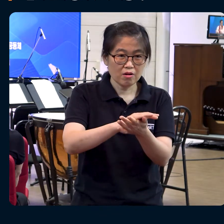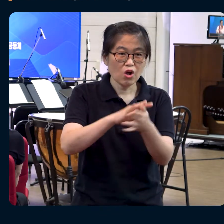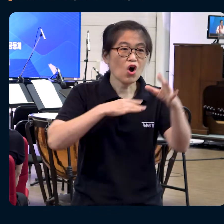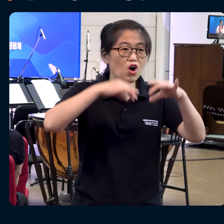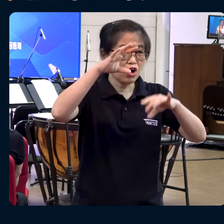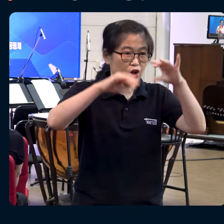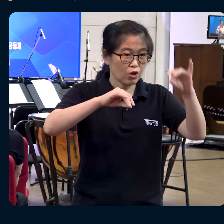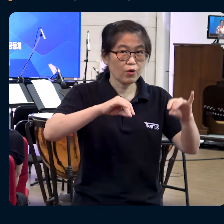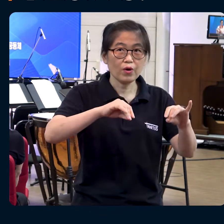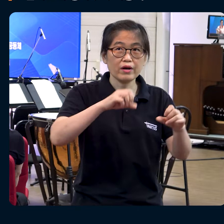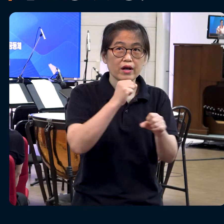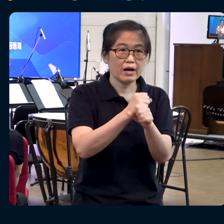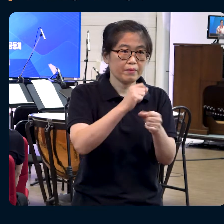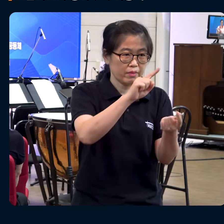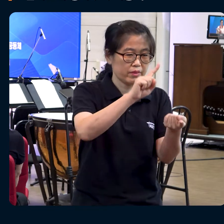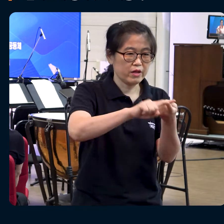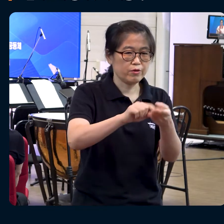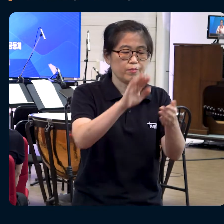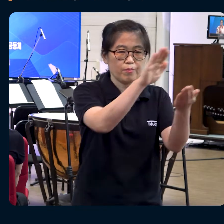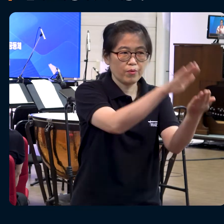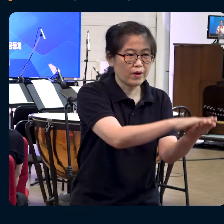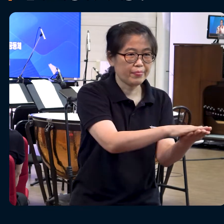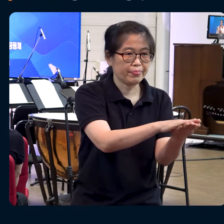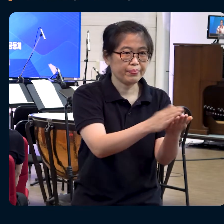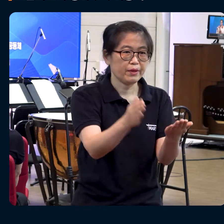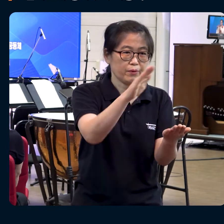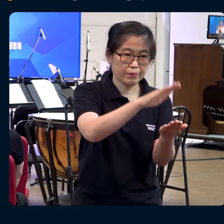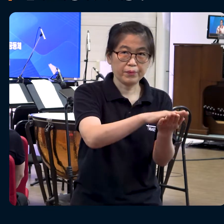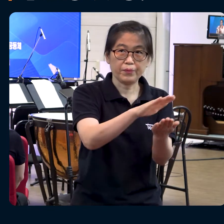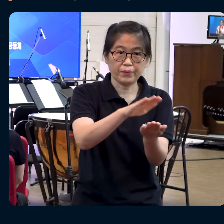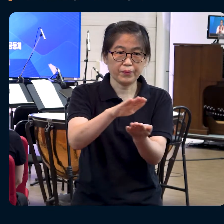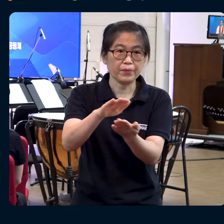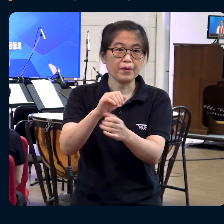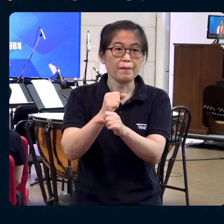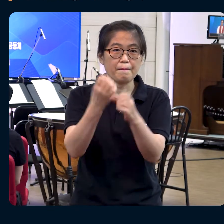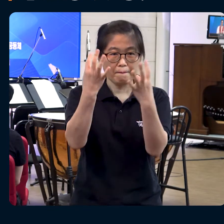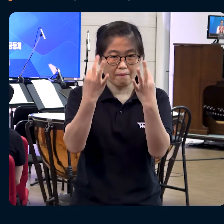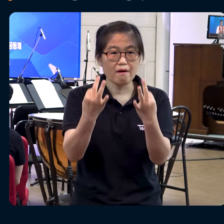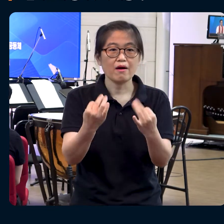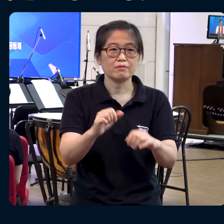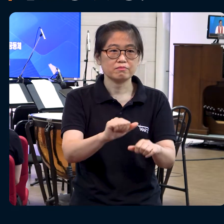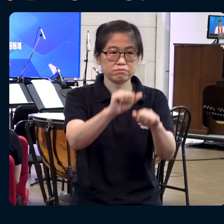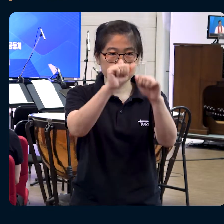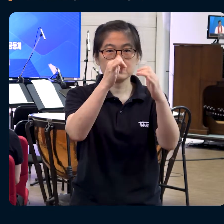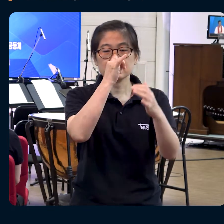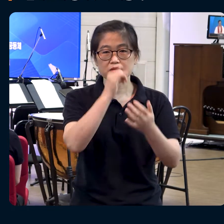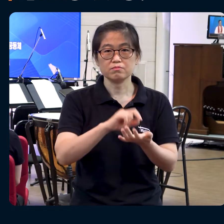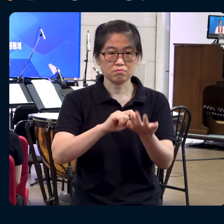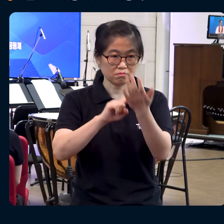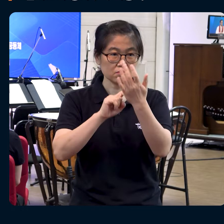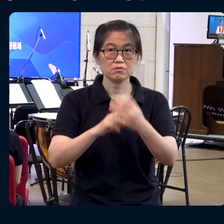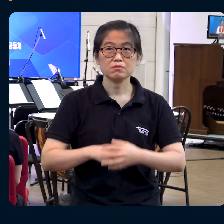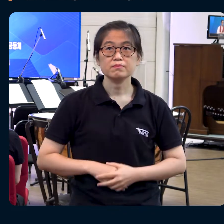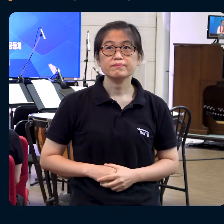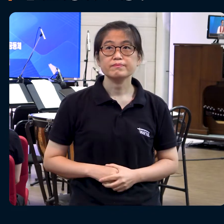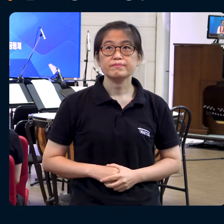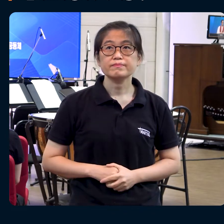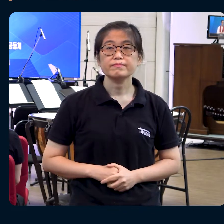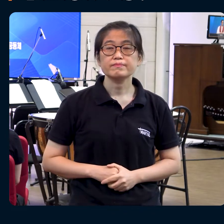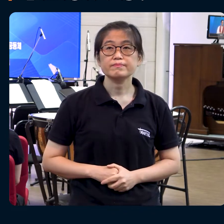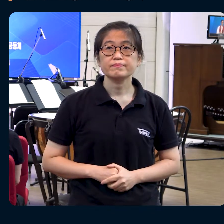되면, 혹은 굳게 되면요 이건 계속 가잖아요. 그렇게 만든 소위 말하는 토판 문서가 무지무지 많이 나오는 거예요.